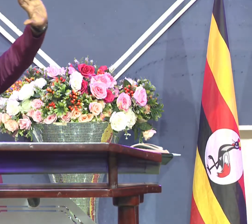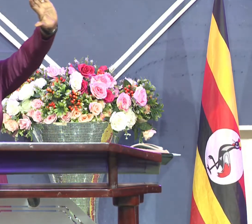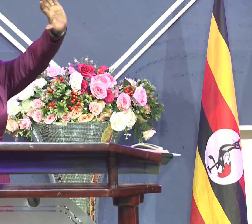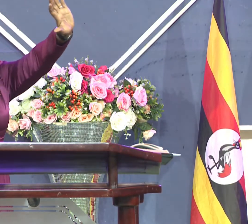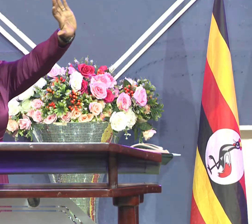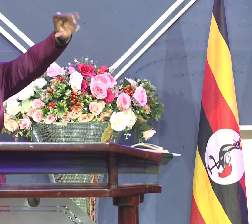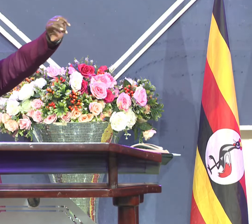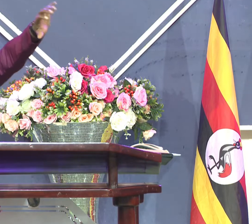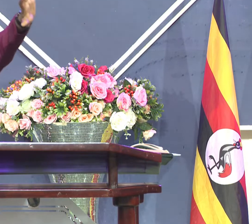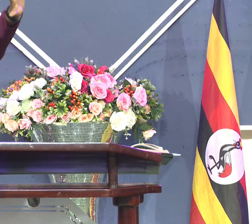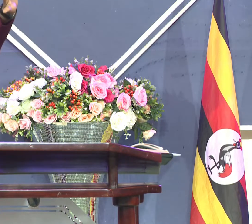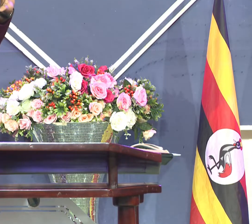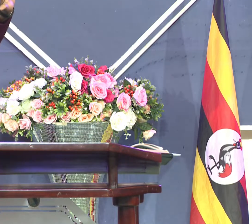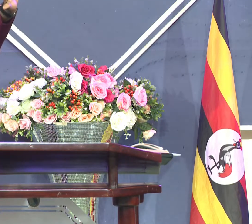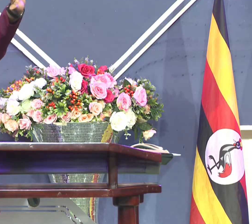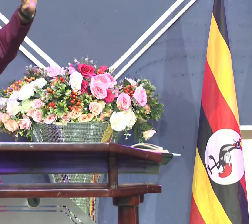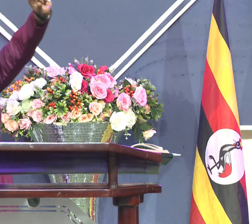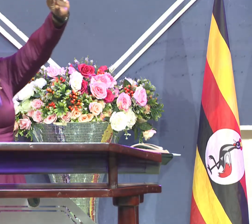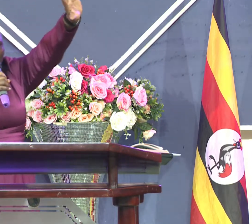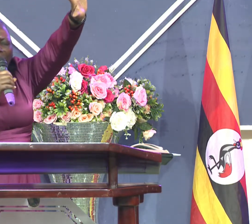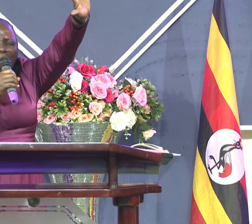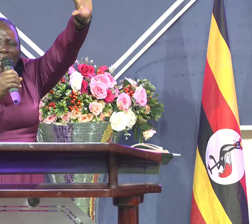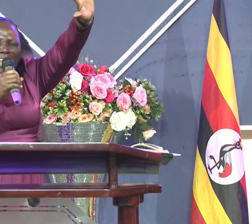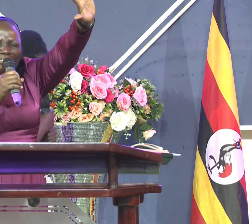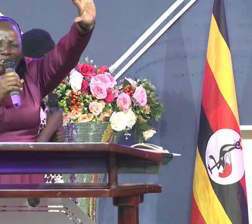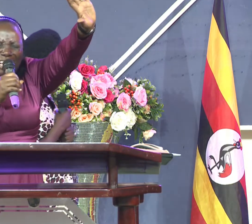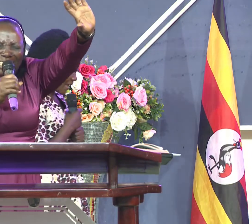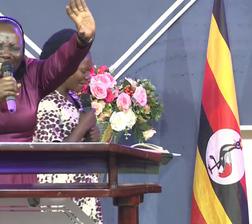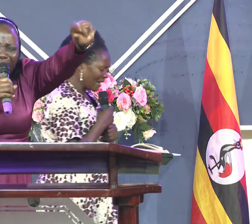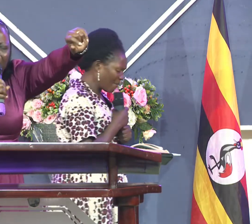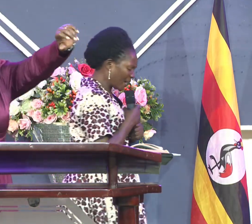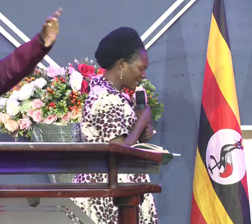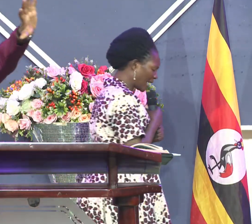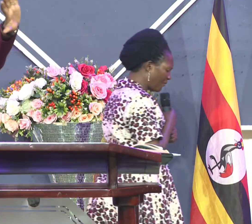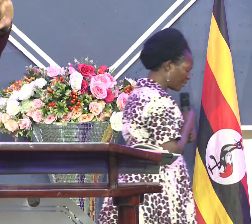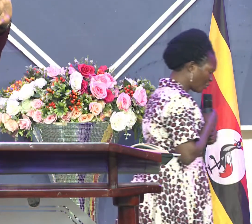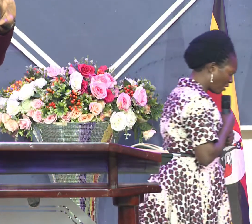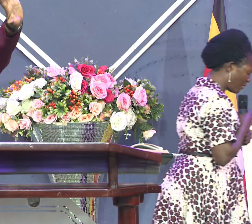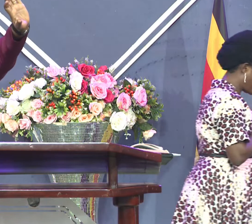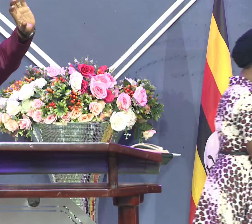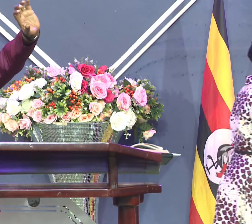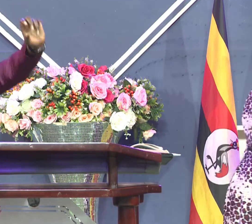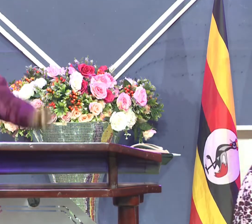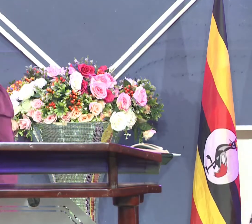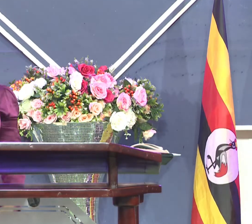Tungalwele tuwa, tuwe, tule mene tuwa, tuetaka